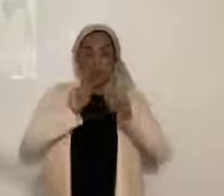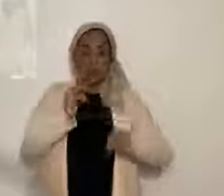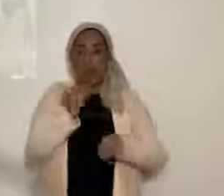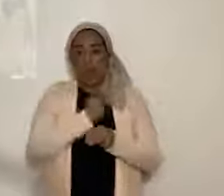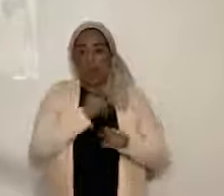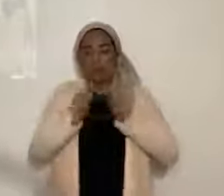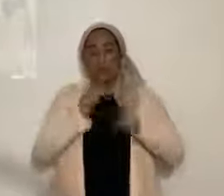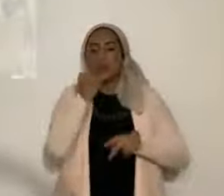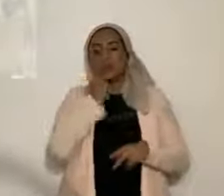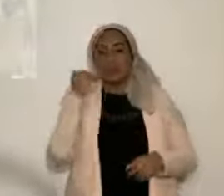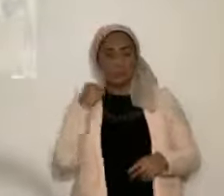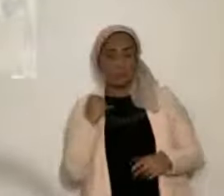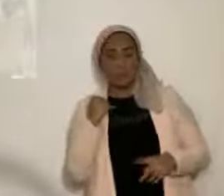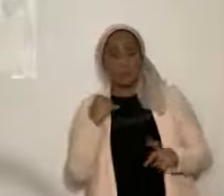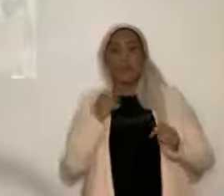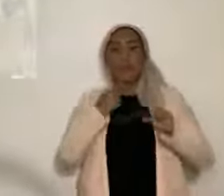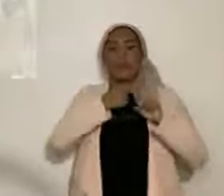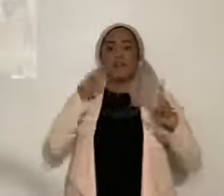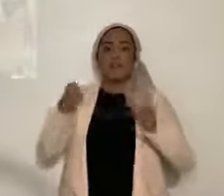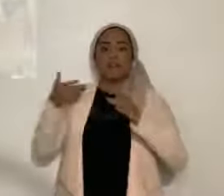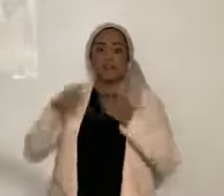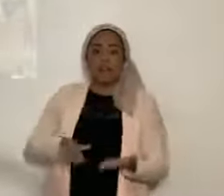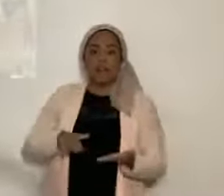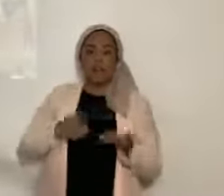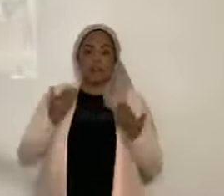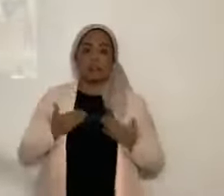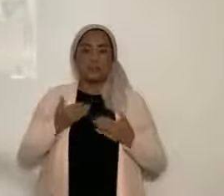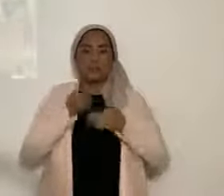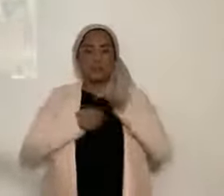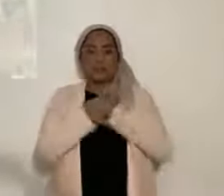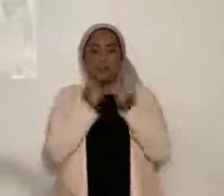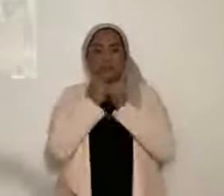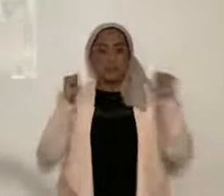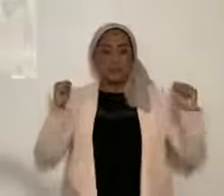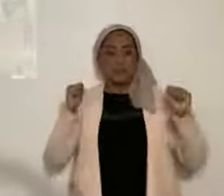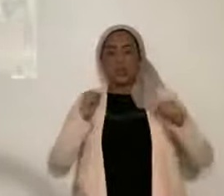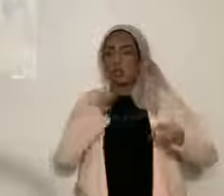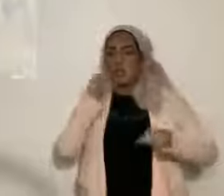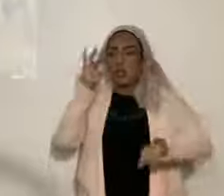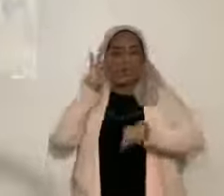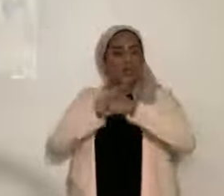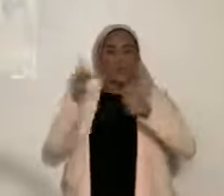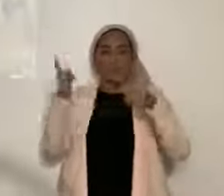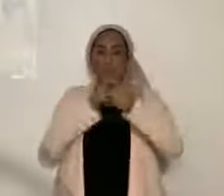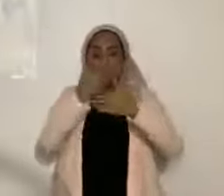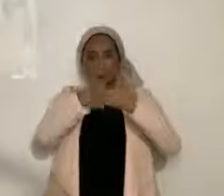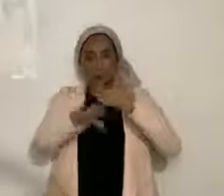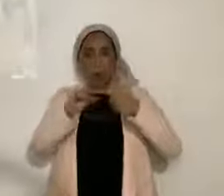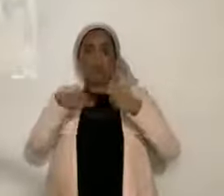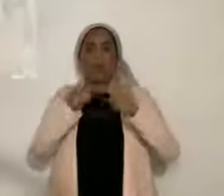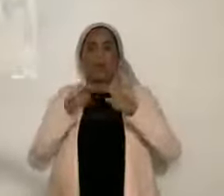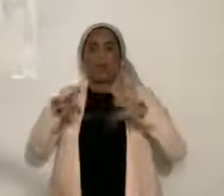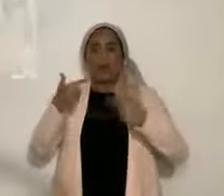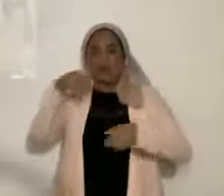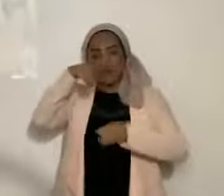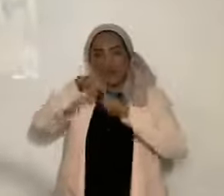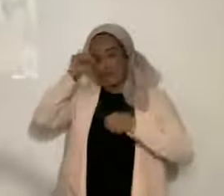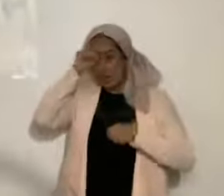pueblo Israel, de la muerte. No tocó a los primogénitos cuando estaban en Egipto.